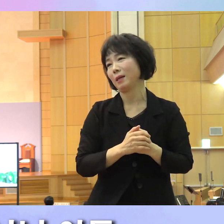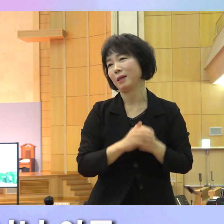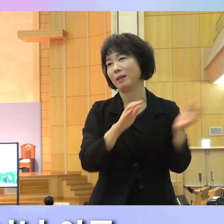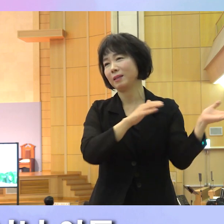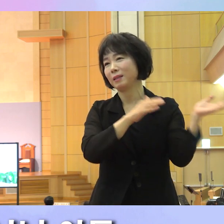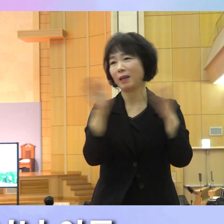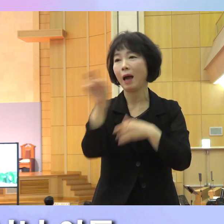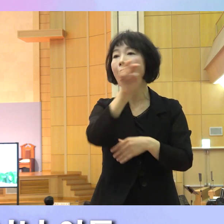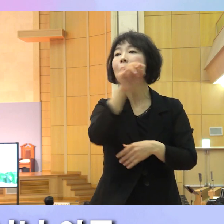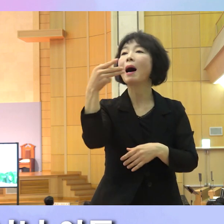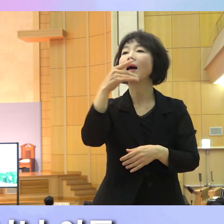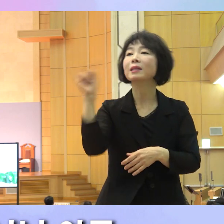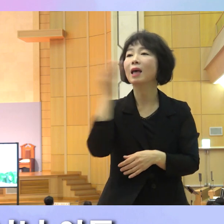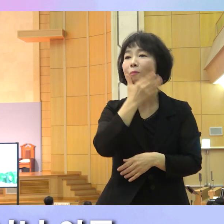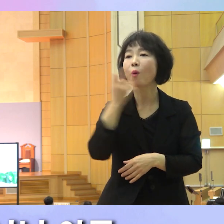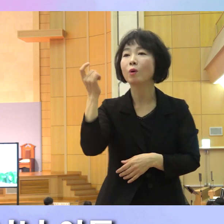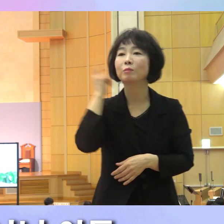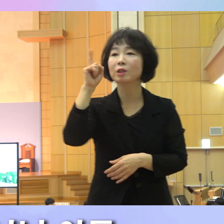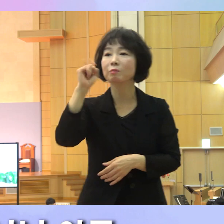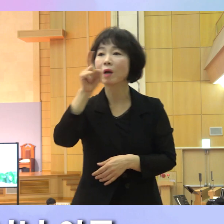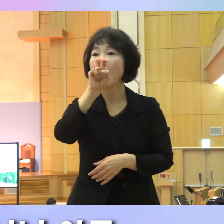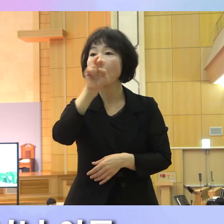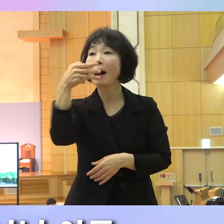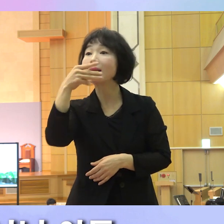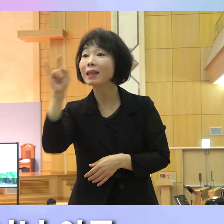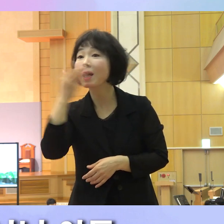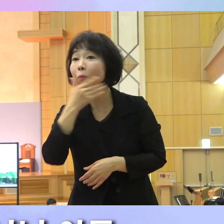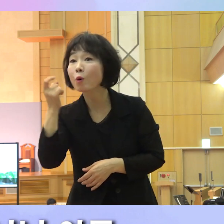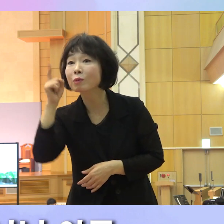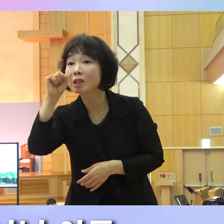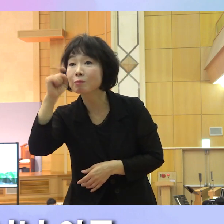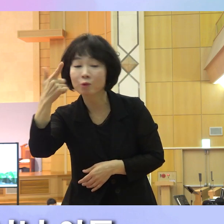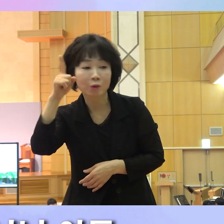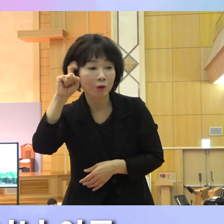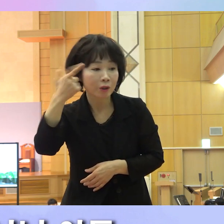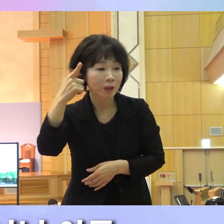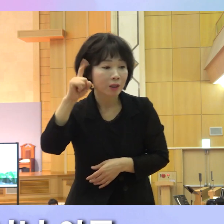마태복음 16장으로 가겠습니다. 15절.